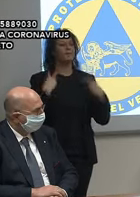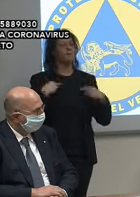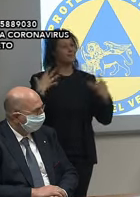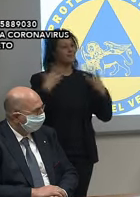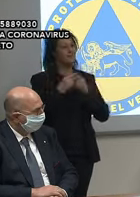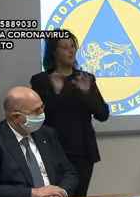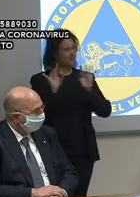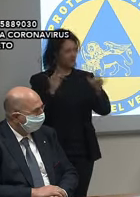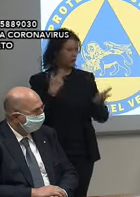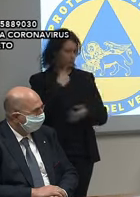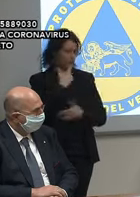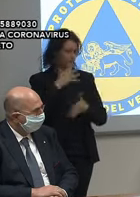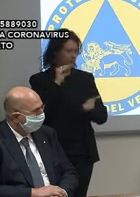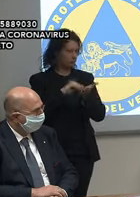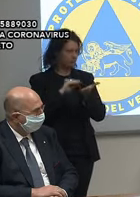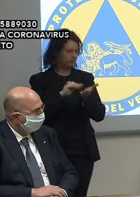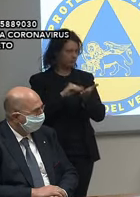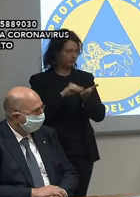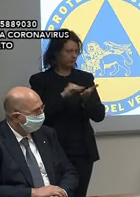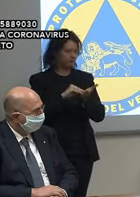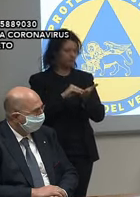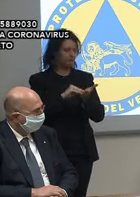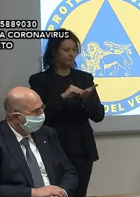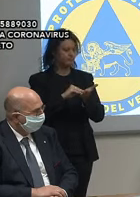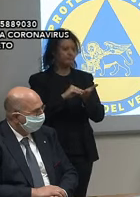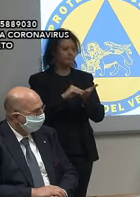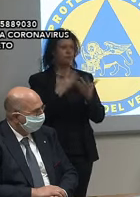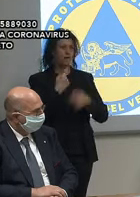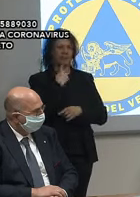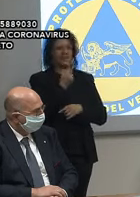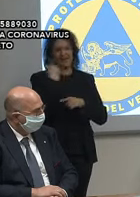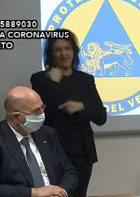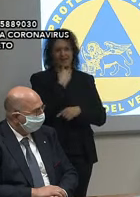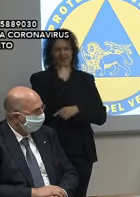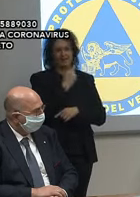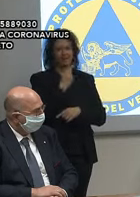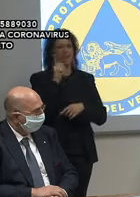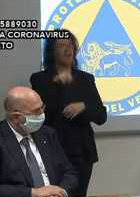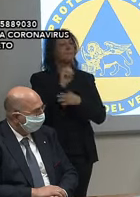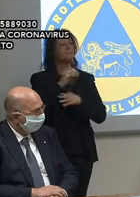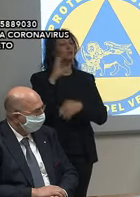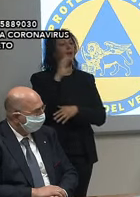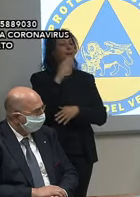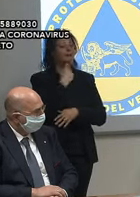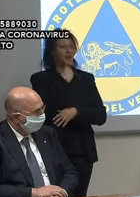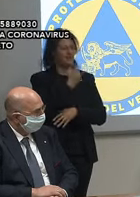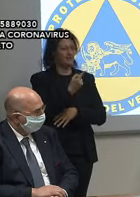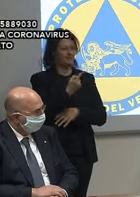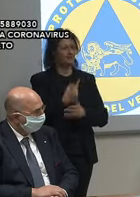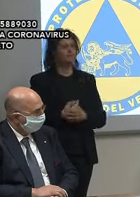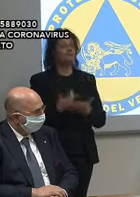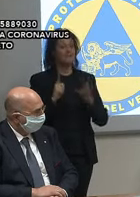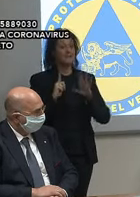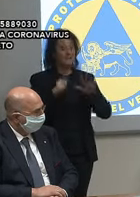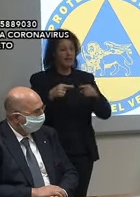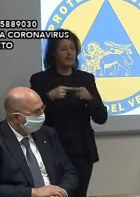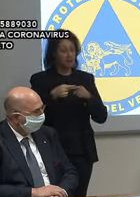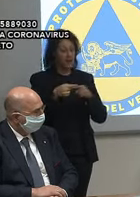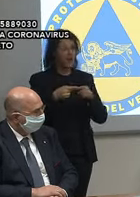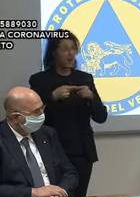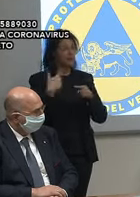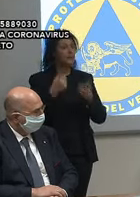rettore e il professor Crisanti, sono tutti, e noi adesso attendiamo, questa settimana è cruciale